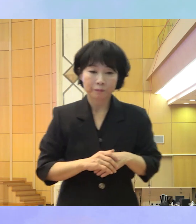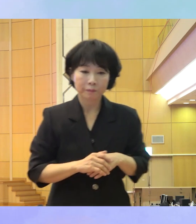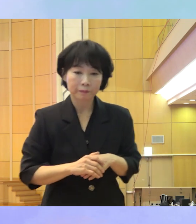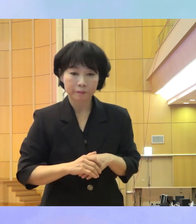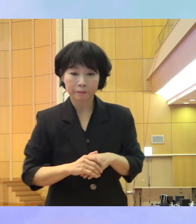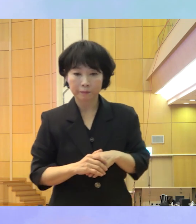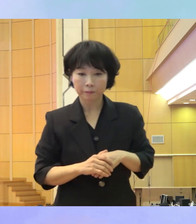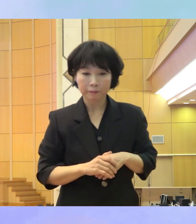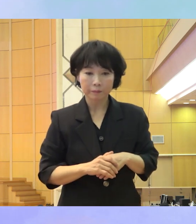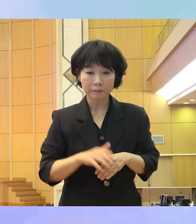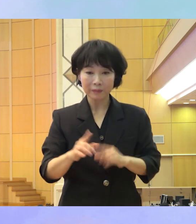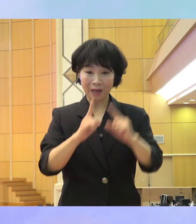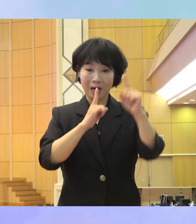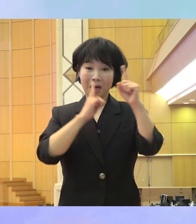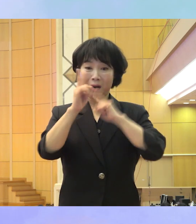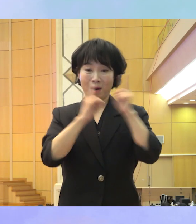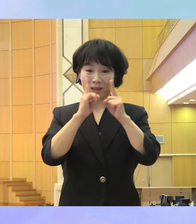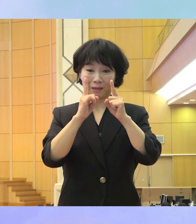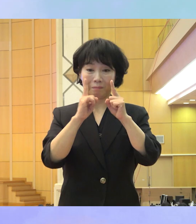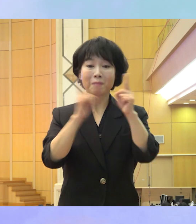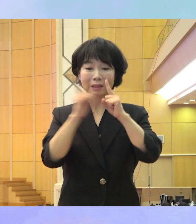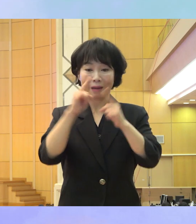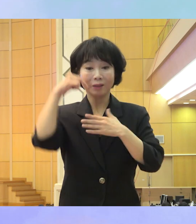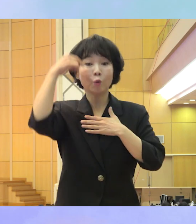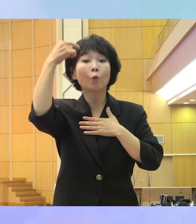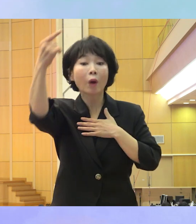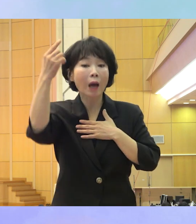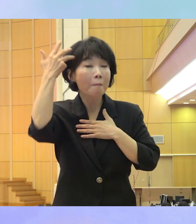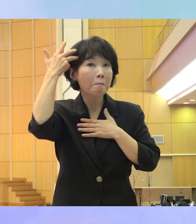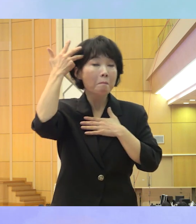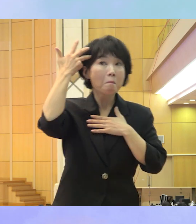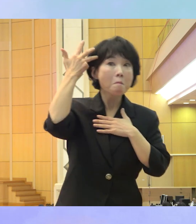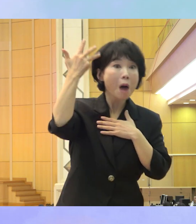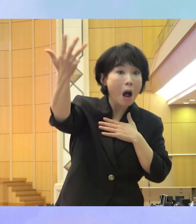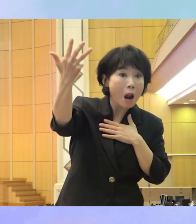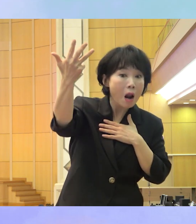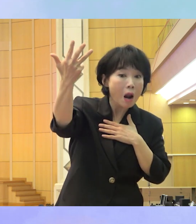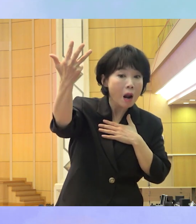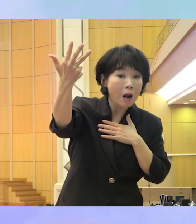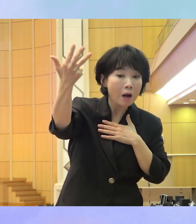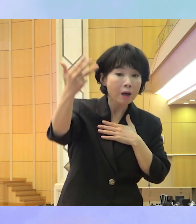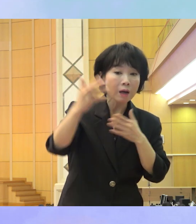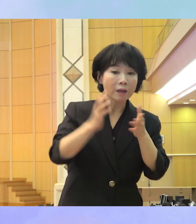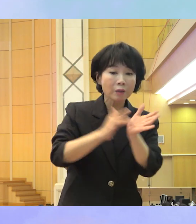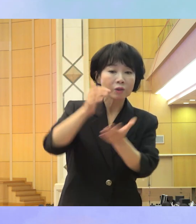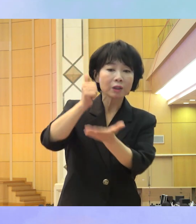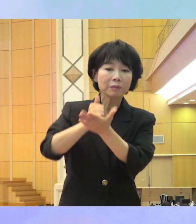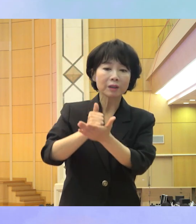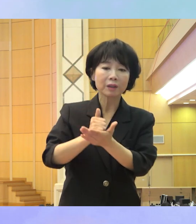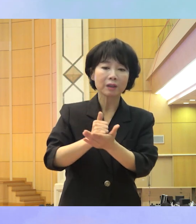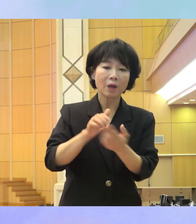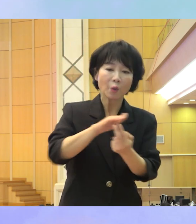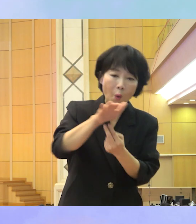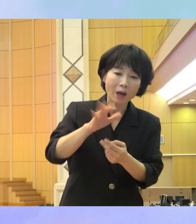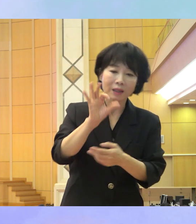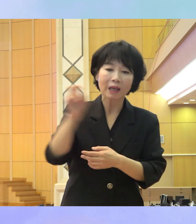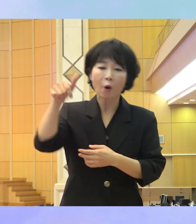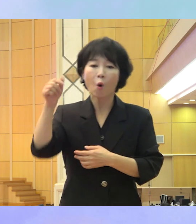누가복음 9장 28절 보니까 이 말씀을 하신 후에 8일쯤 되어서 예수께서 베드로와 요한과 야고보를 데리고 기도하러 산에